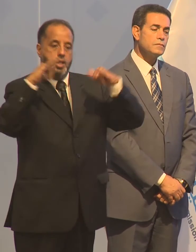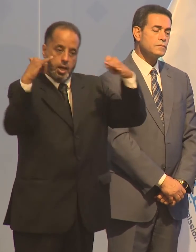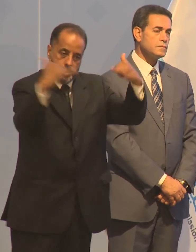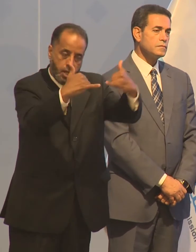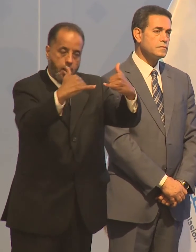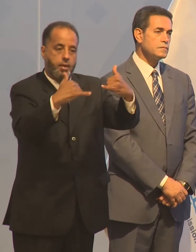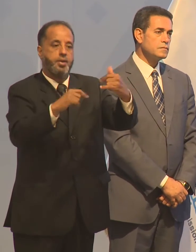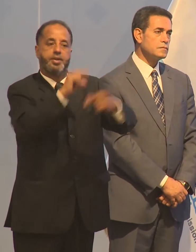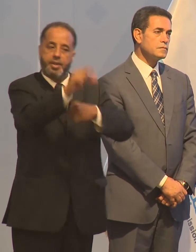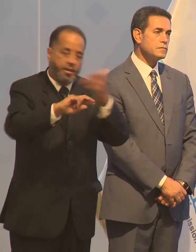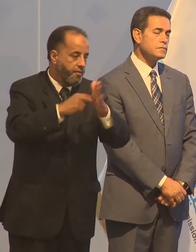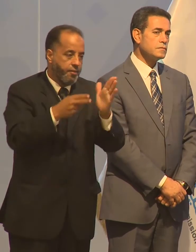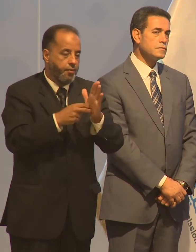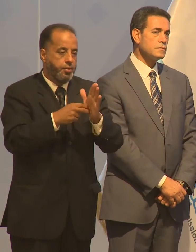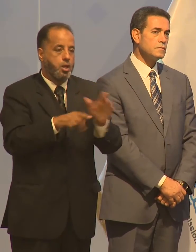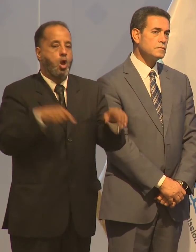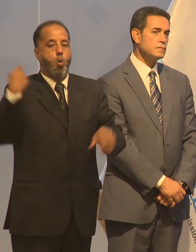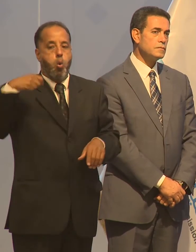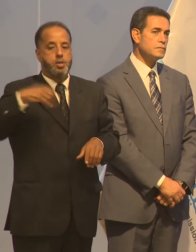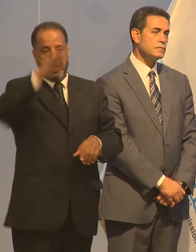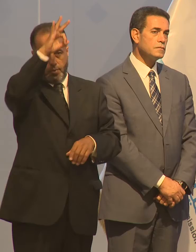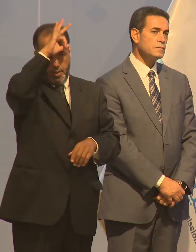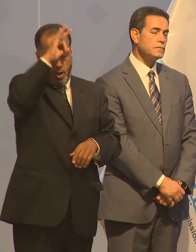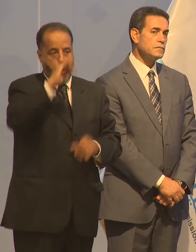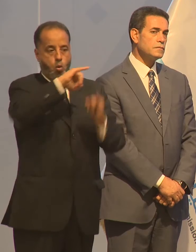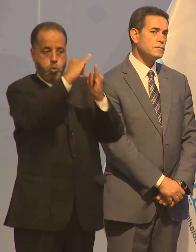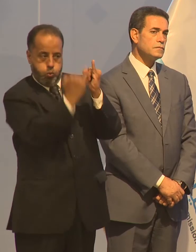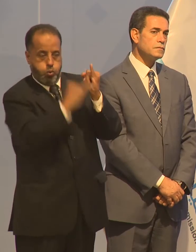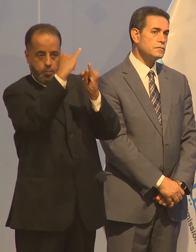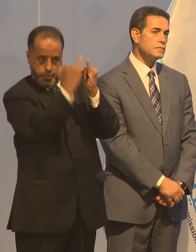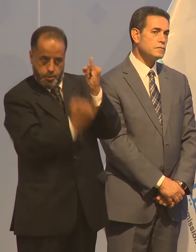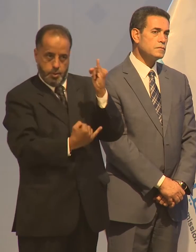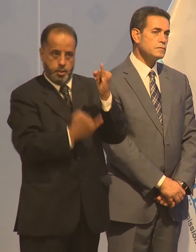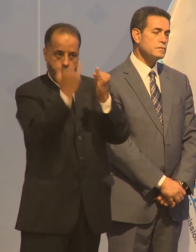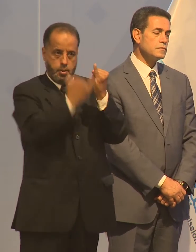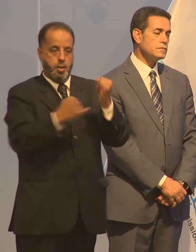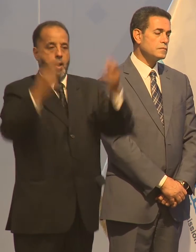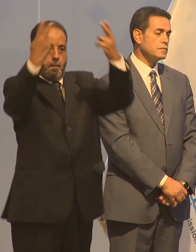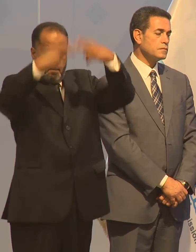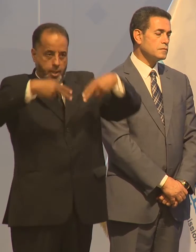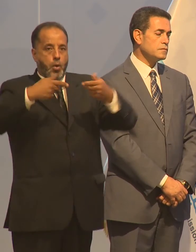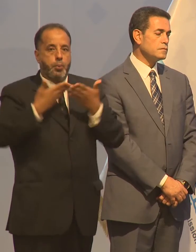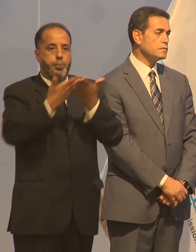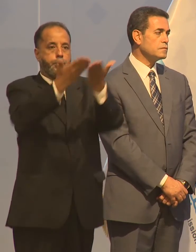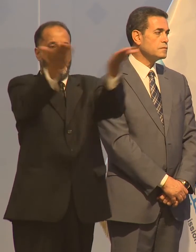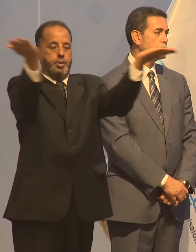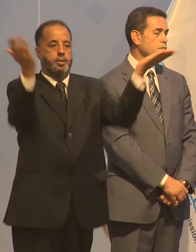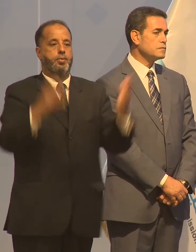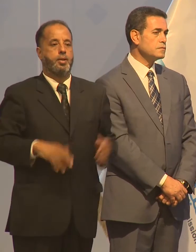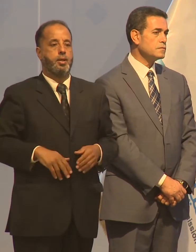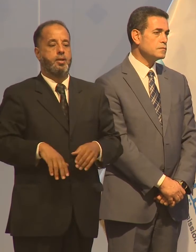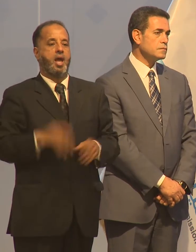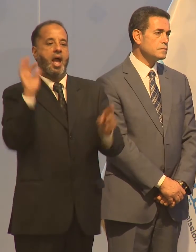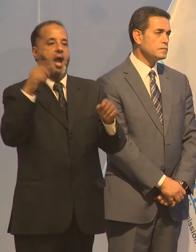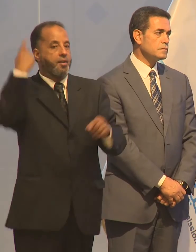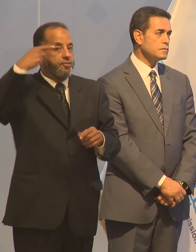فيها الإخوة في وزارة الداخلية والإخوة في المفوضية، وحيكون فيه عرض دقيق. الخطة